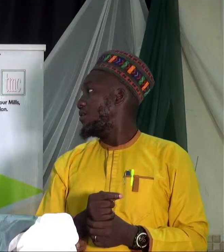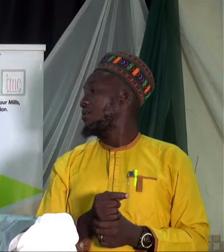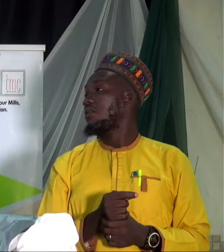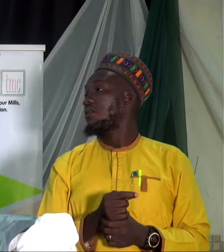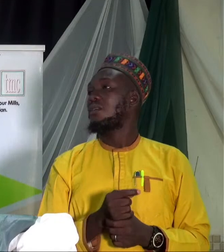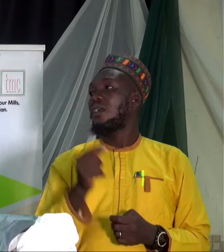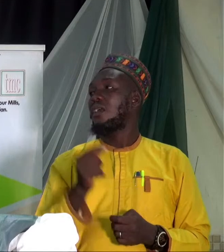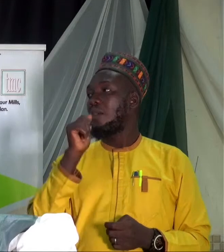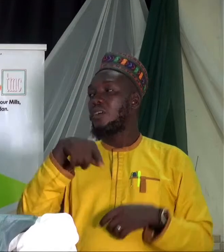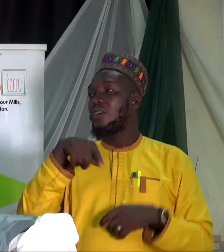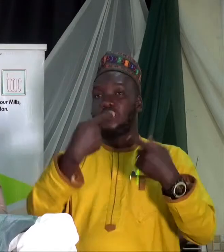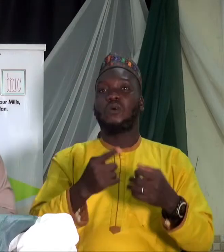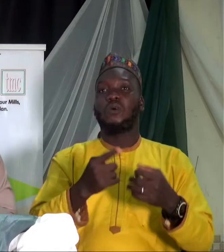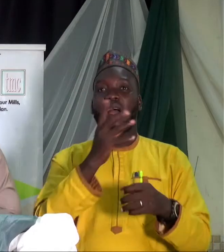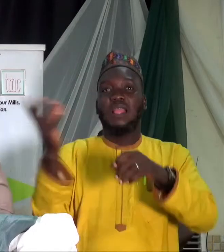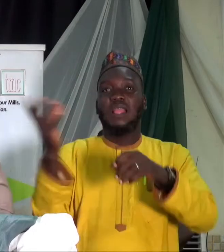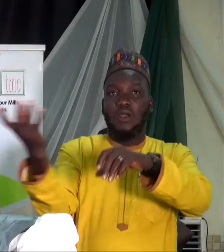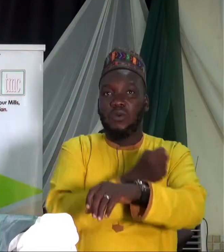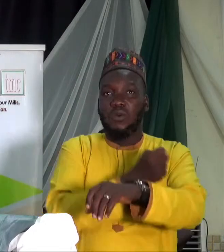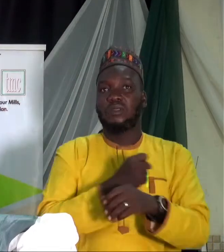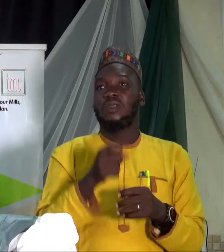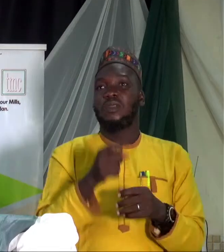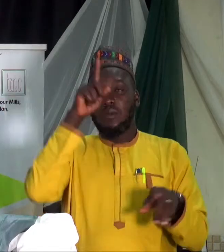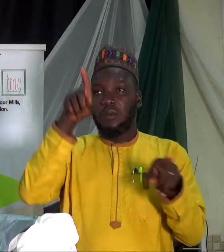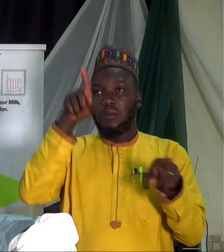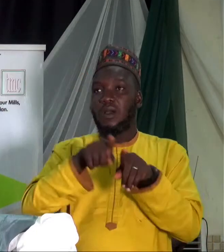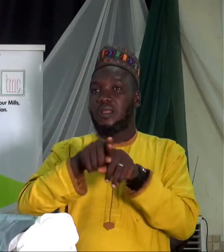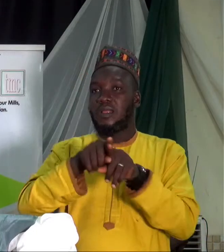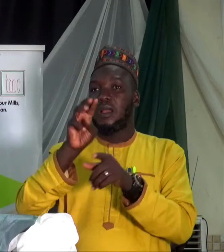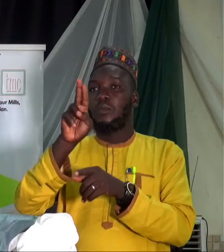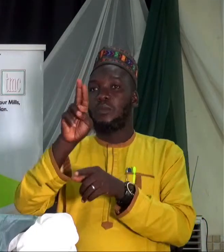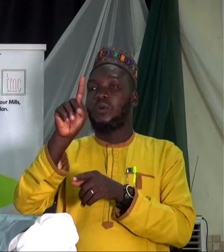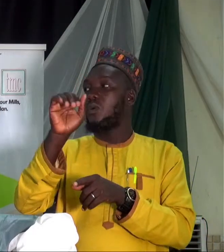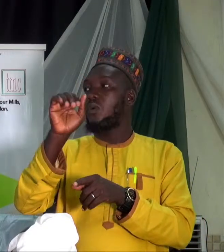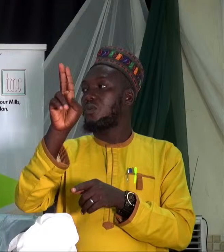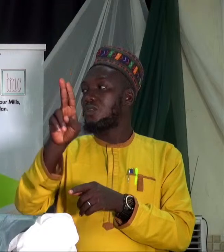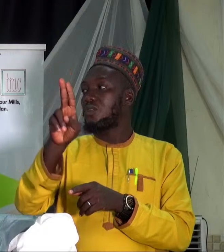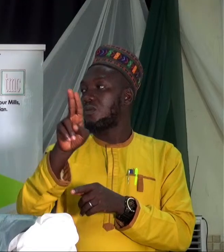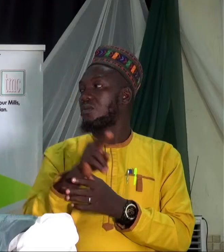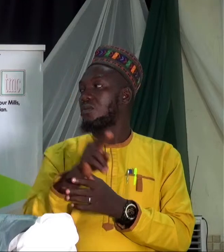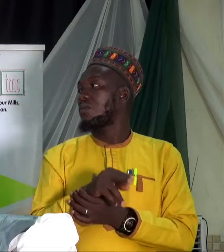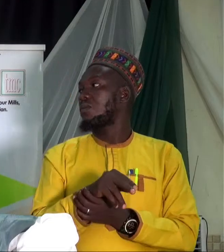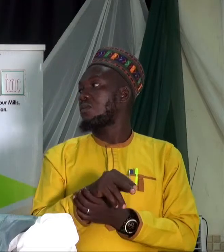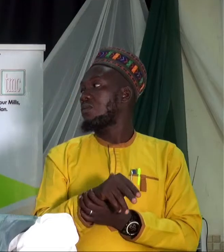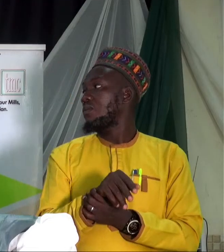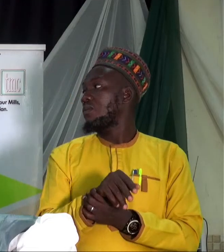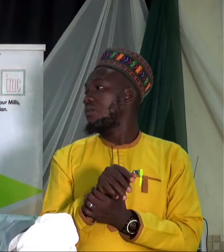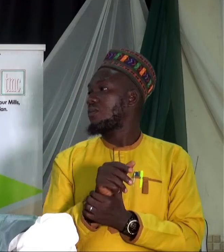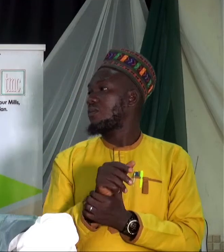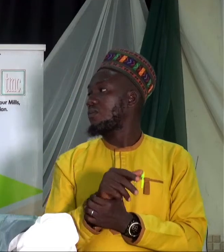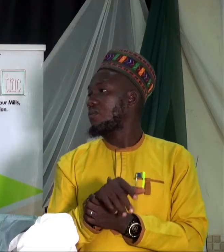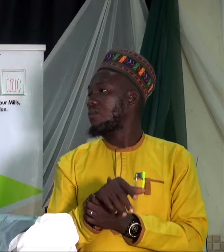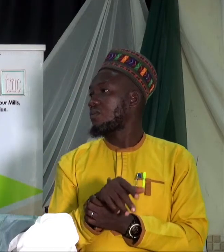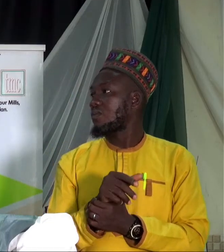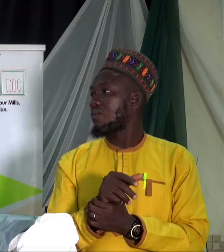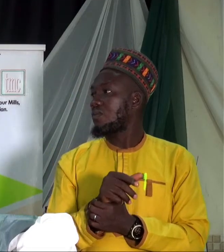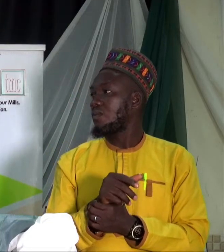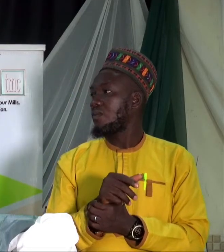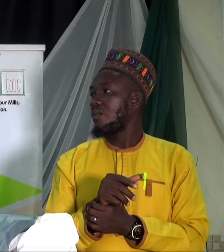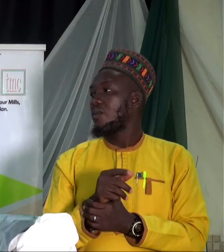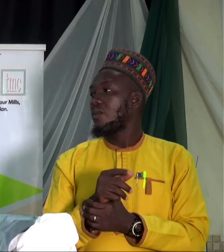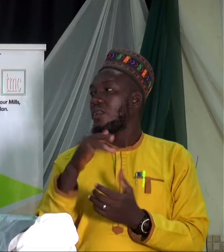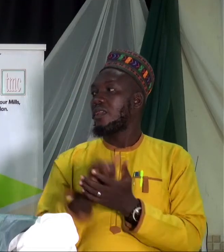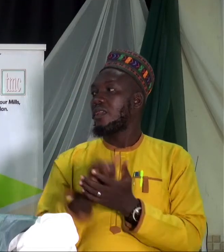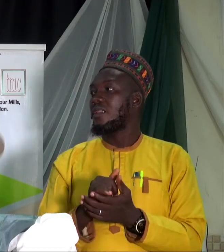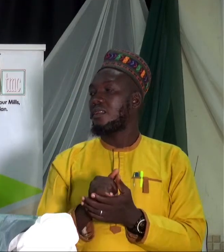and I won brother mo tí ù agbókè wọ̀ sí à electoral commissioner ní lẹ́sìá ó ní ti ẹ̀yọ yusuf mo ní àìdí wọn tó